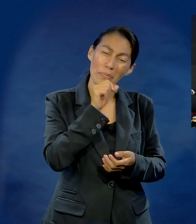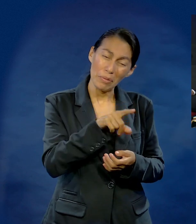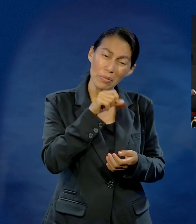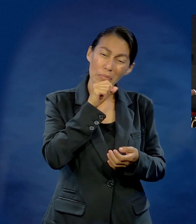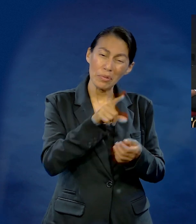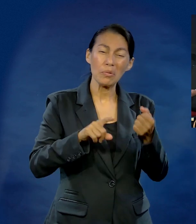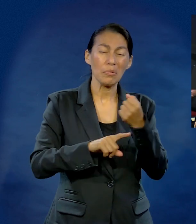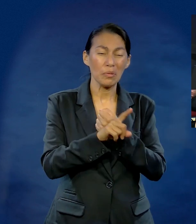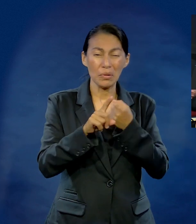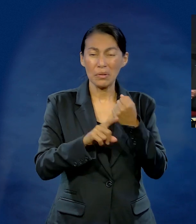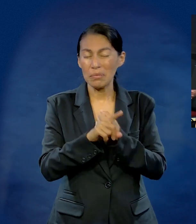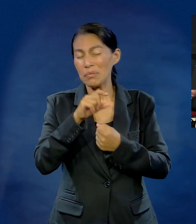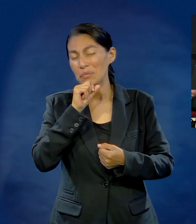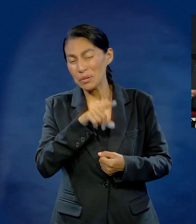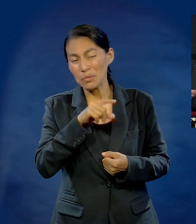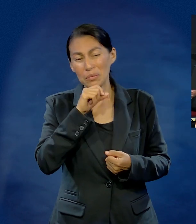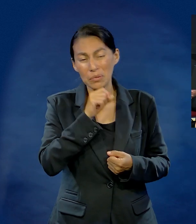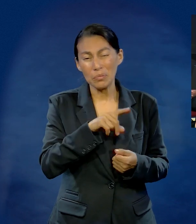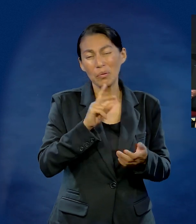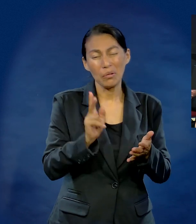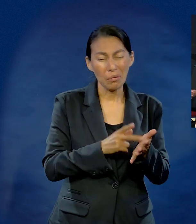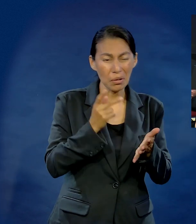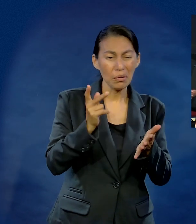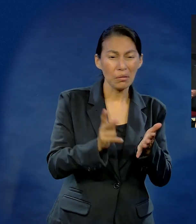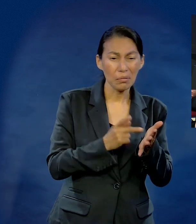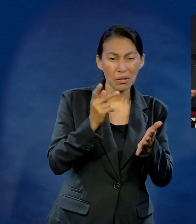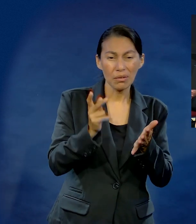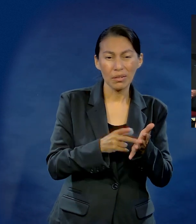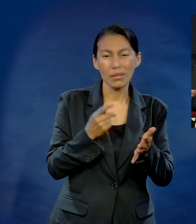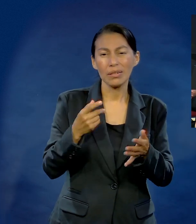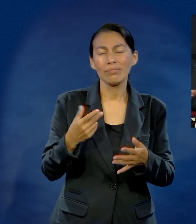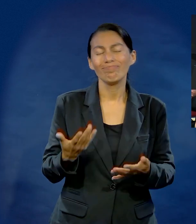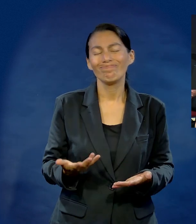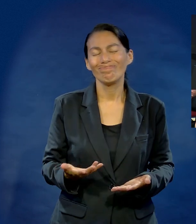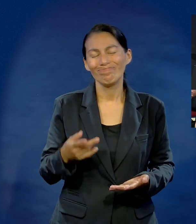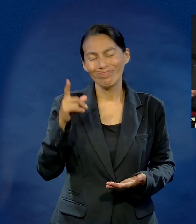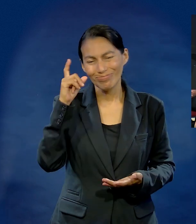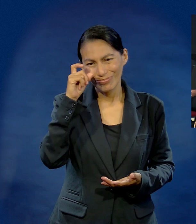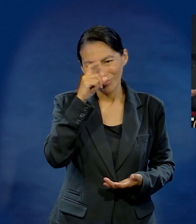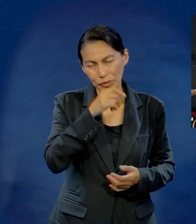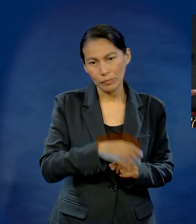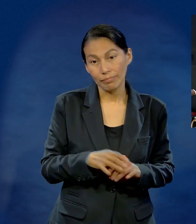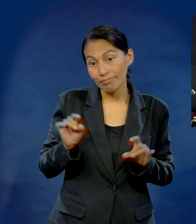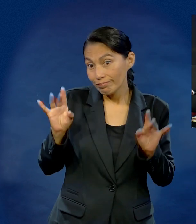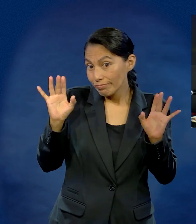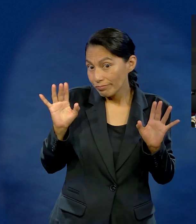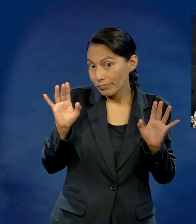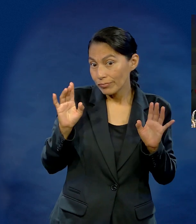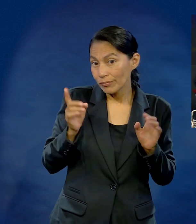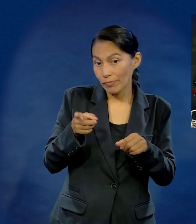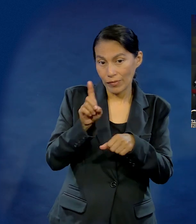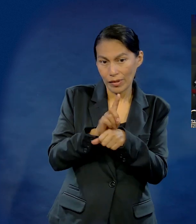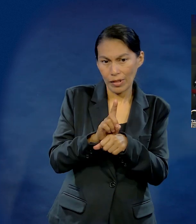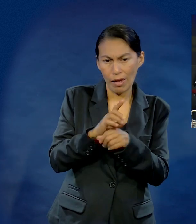Siempre que nosotros no aprendamos de los errores, vamos a vivir repitiendo historias,